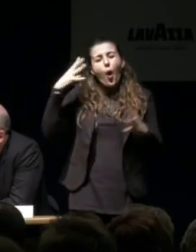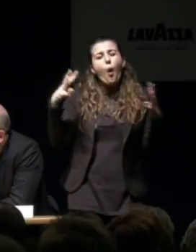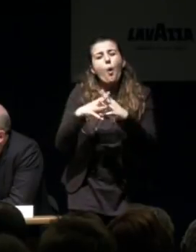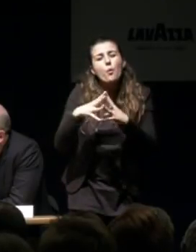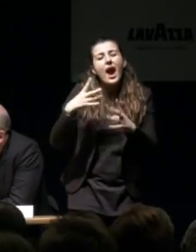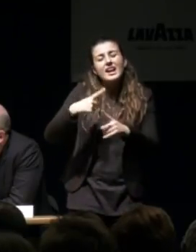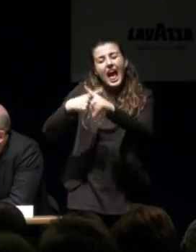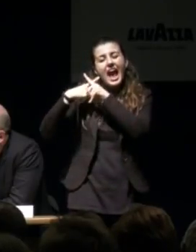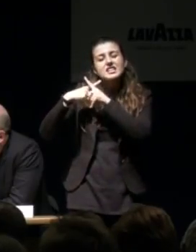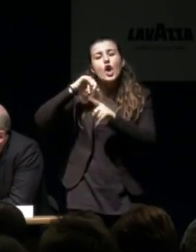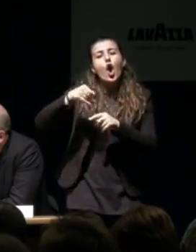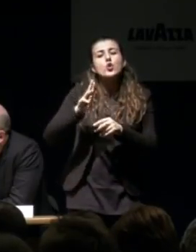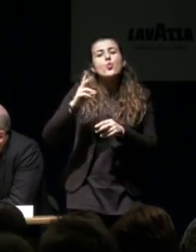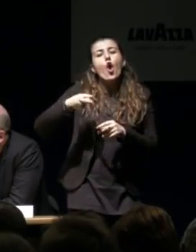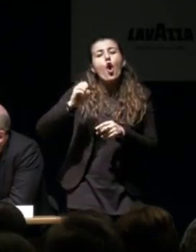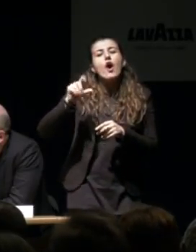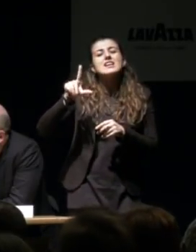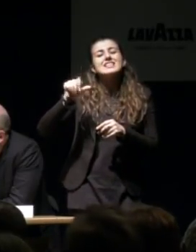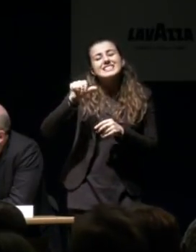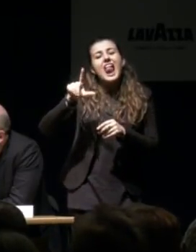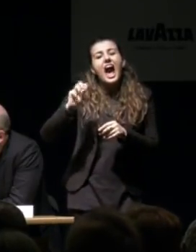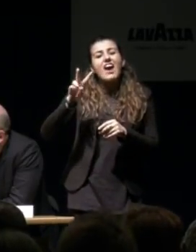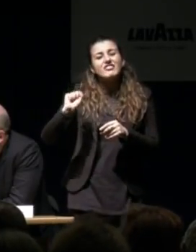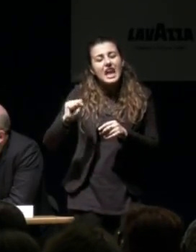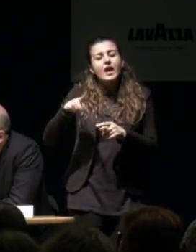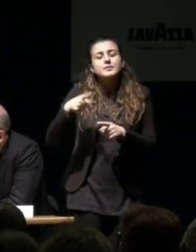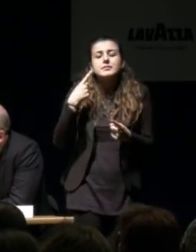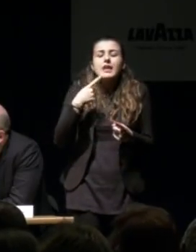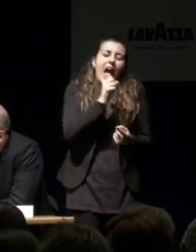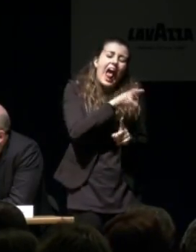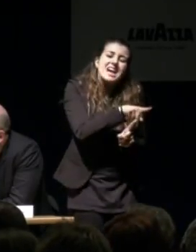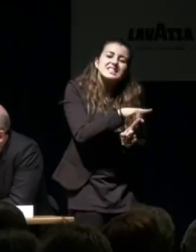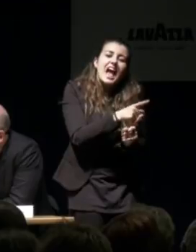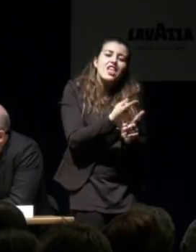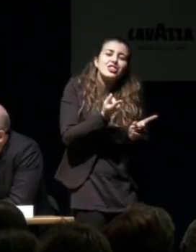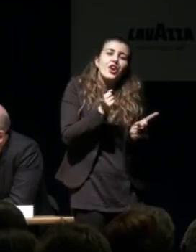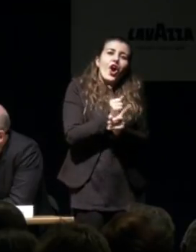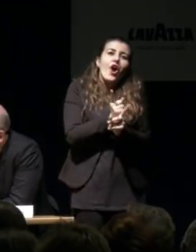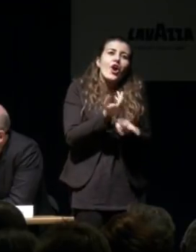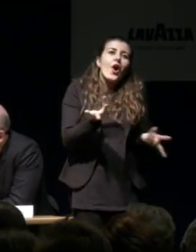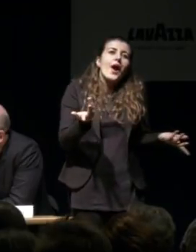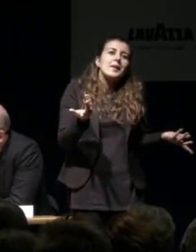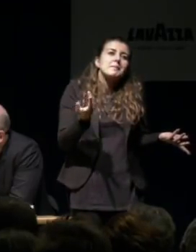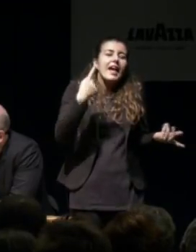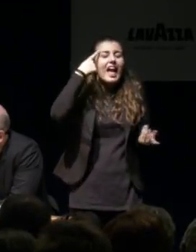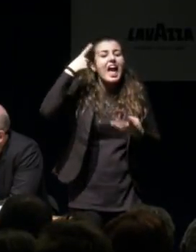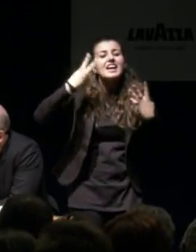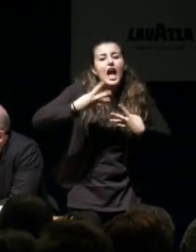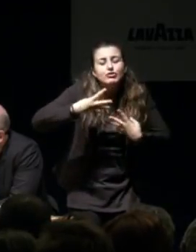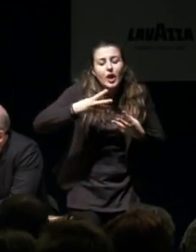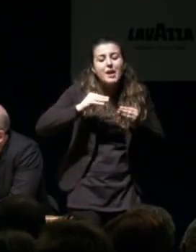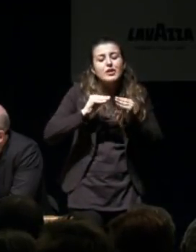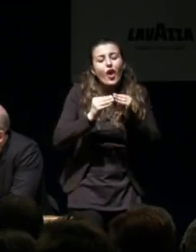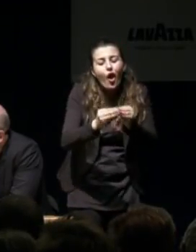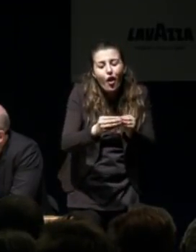nell'ex jugoslavia e che che per alessandro voleva dire anche un modo di ragionare su quella